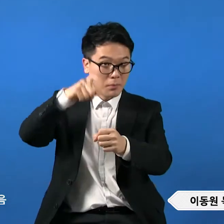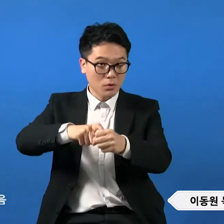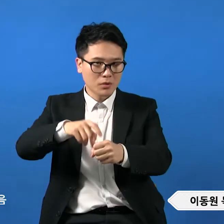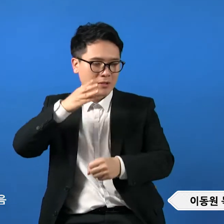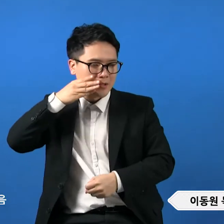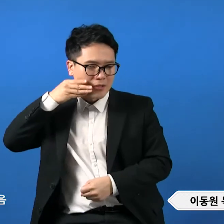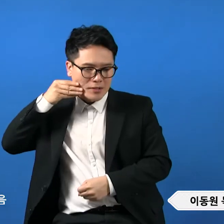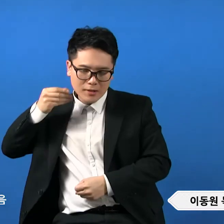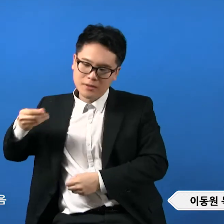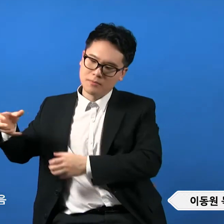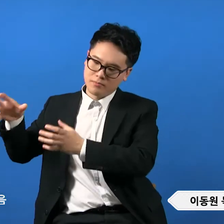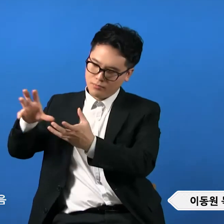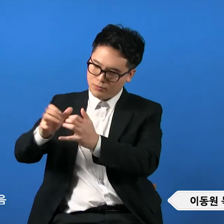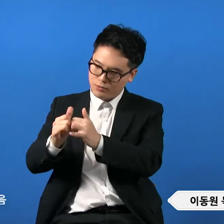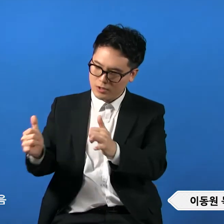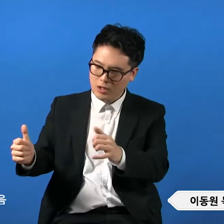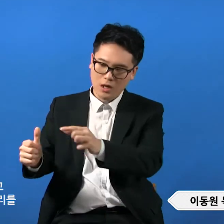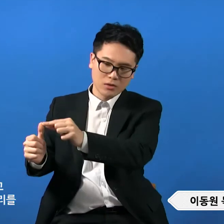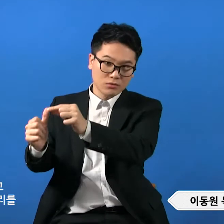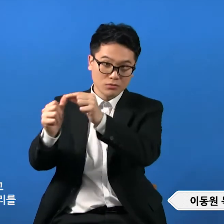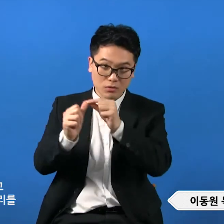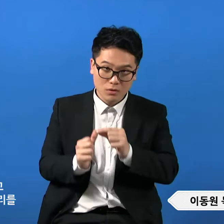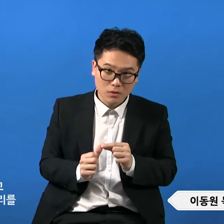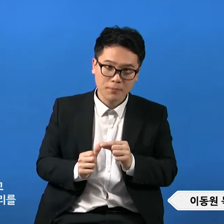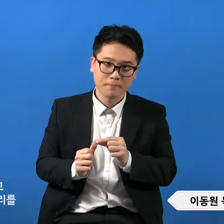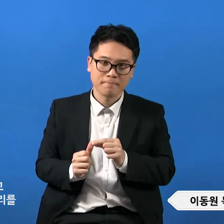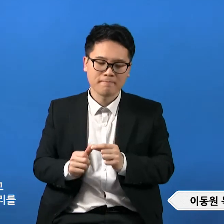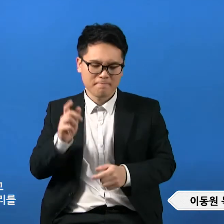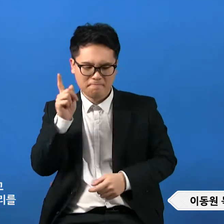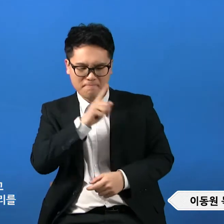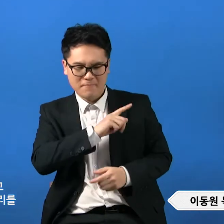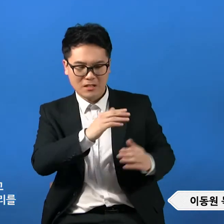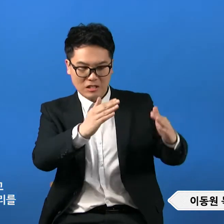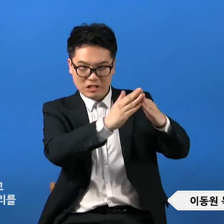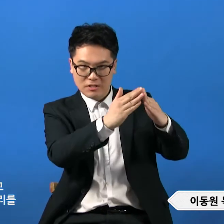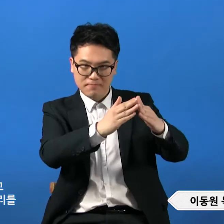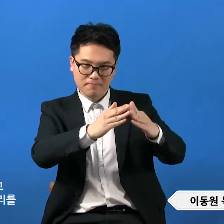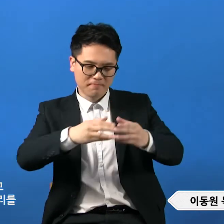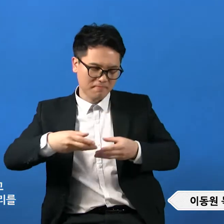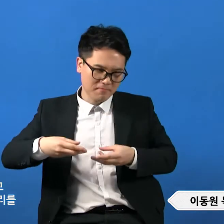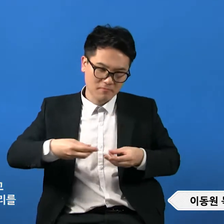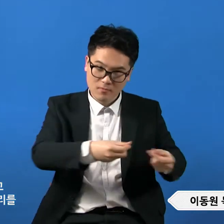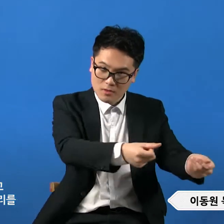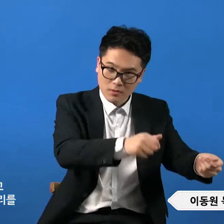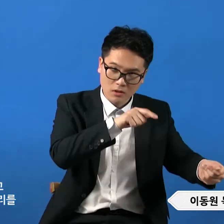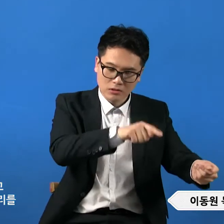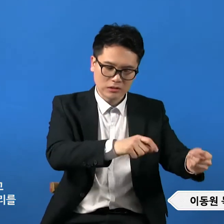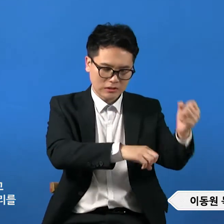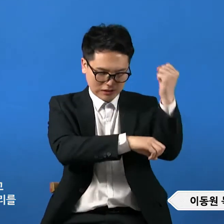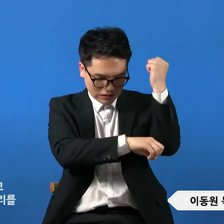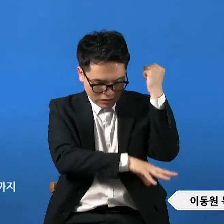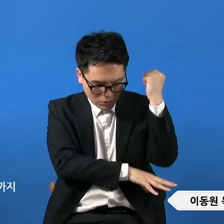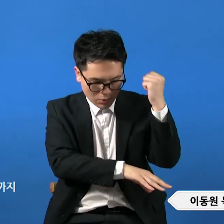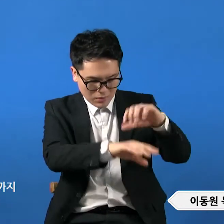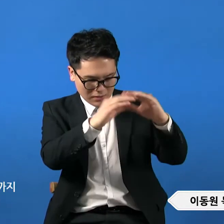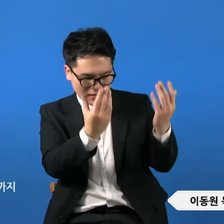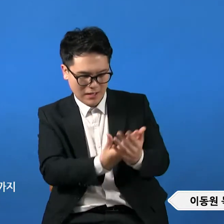기름 부은 받은 자를 구원하시려고 나오사 악인의 집에 머리를 치시며 그 기초를